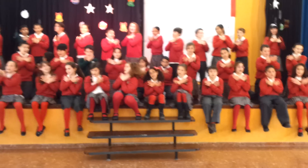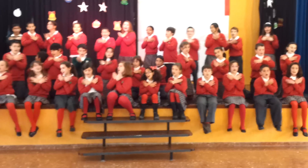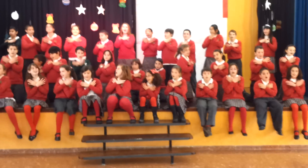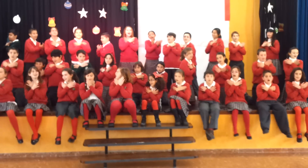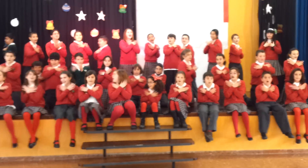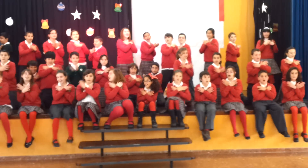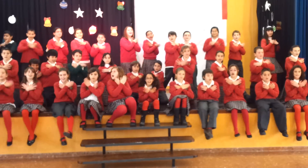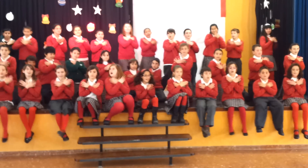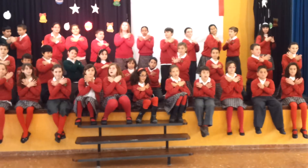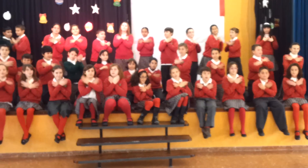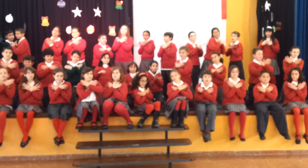necesita